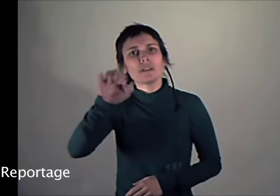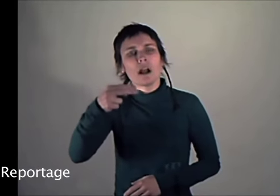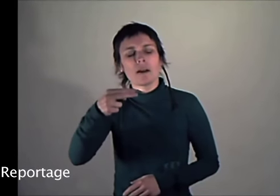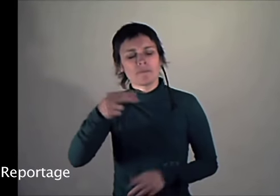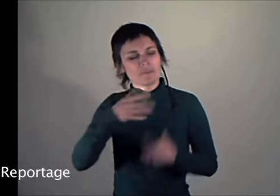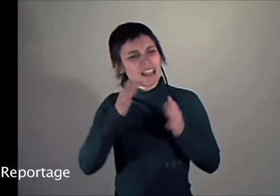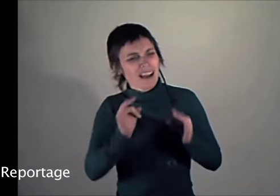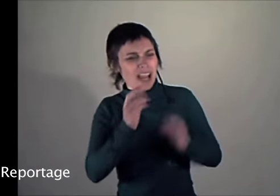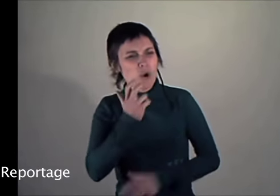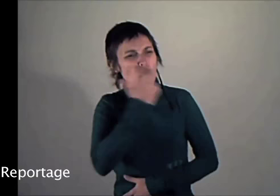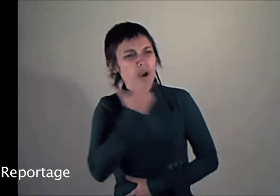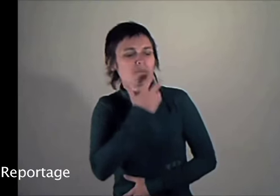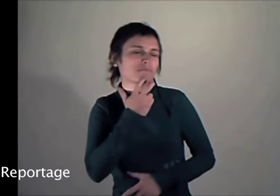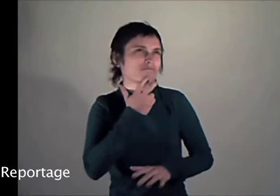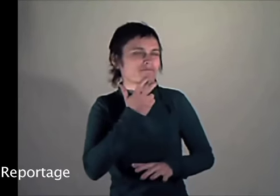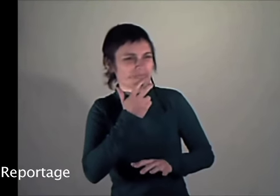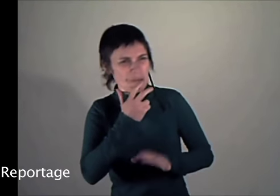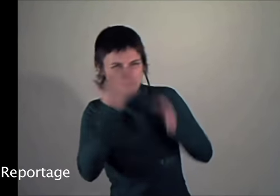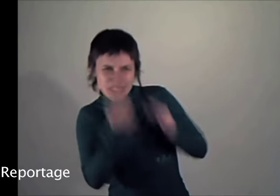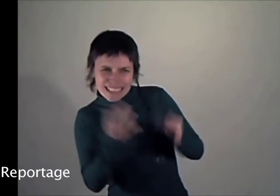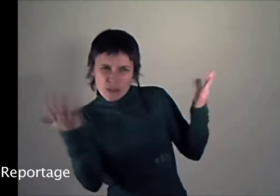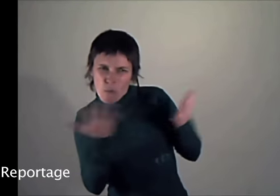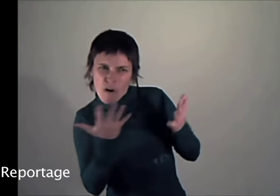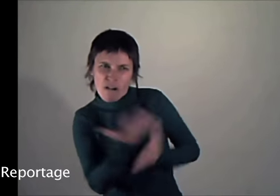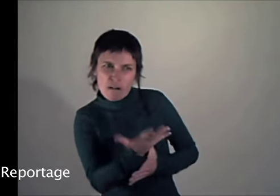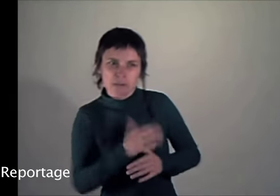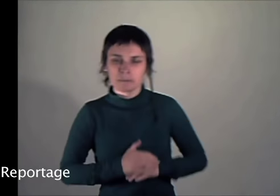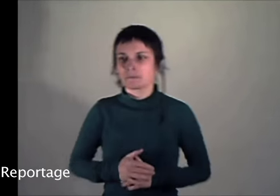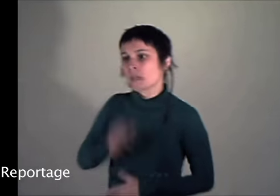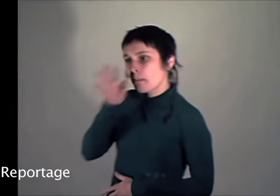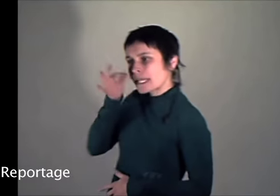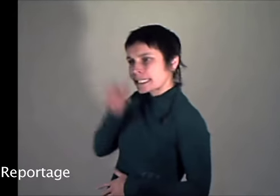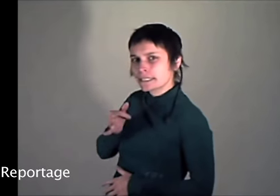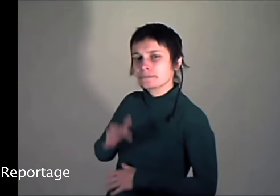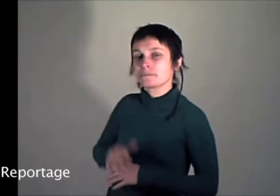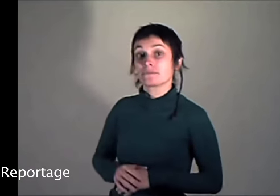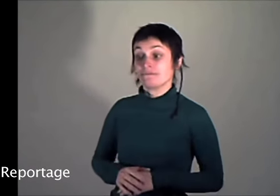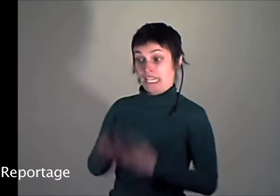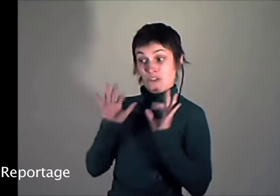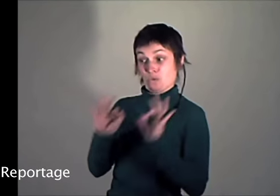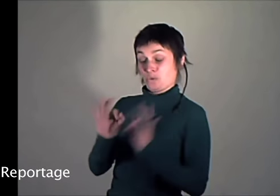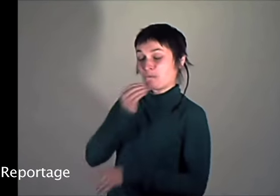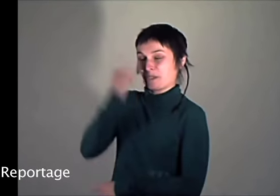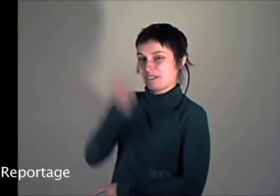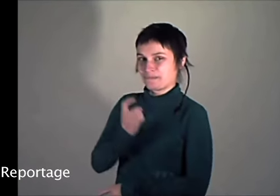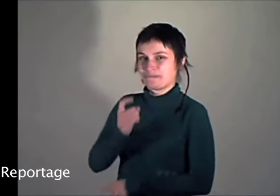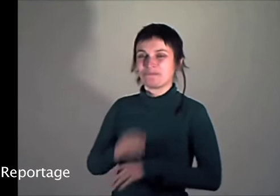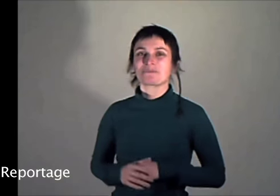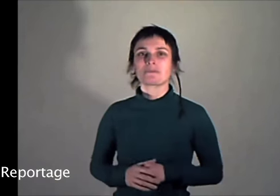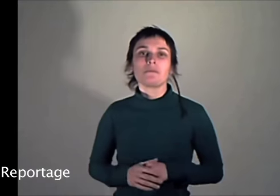trucs. C'est très riche quoi. J'ai accès à tout. Julien. J'ai vaguement une idée de ce que ça veut dire, mais est-ce